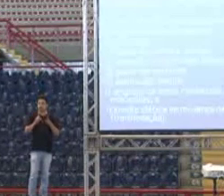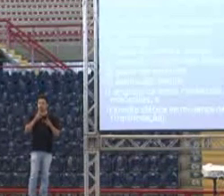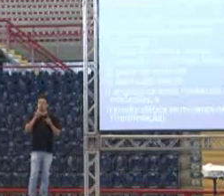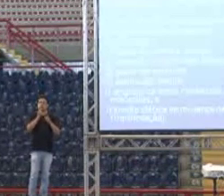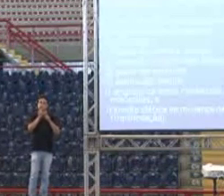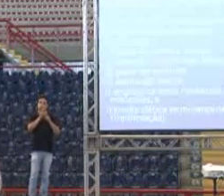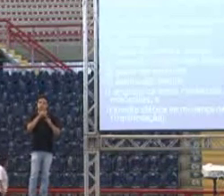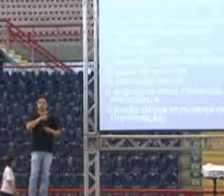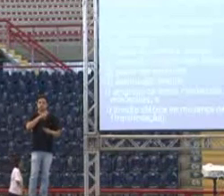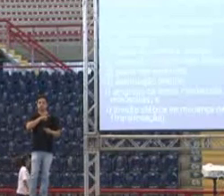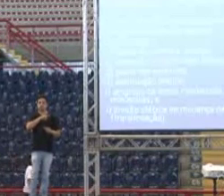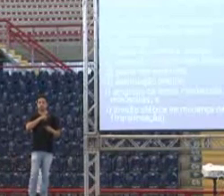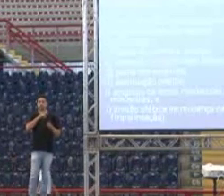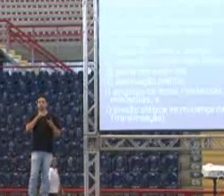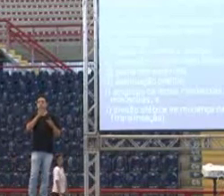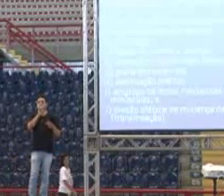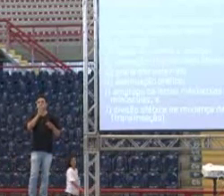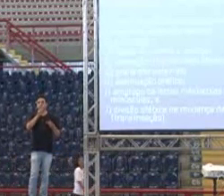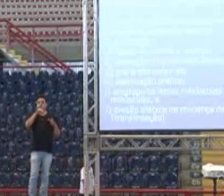exemplo, deter, reter, conter, manter.